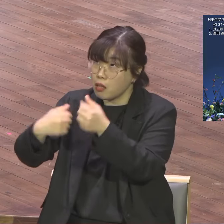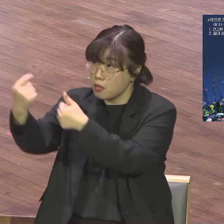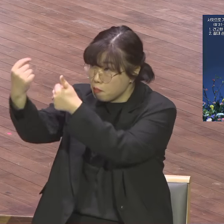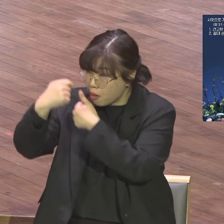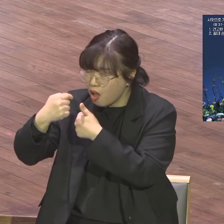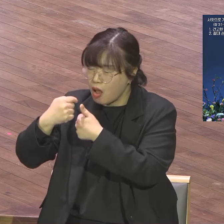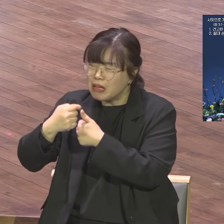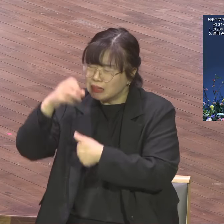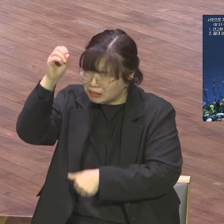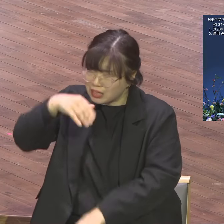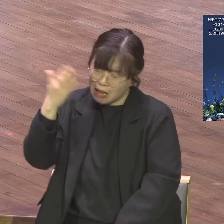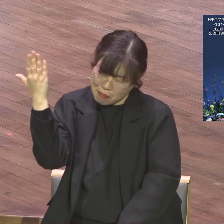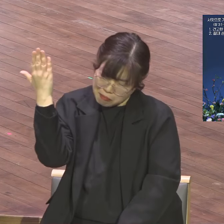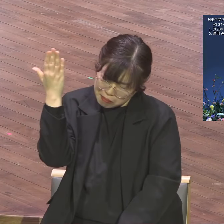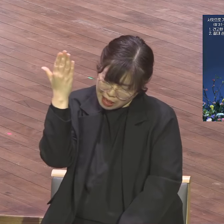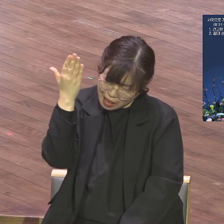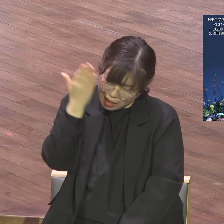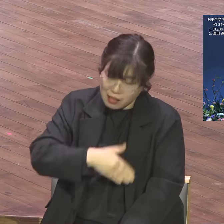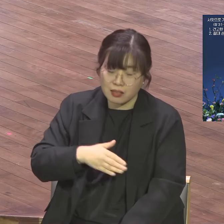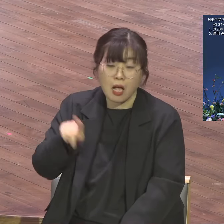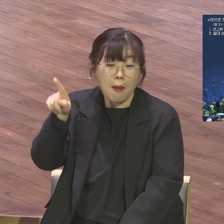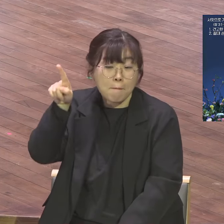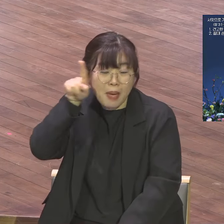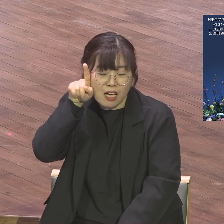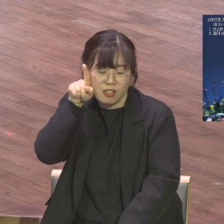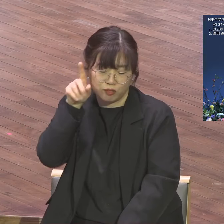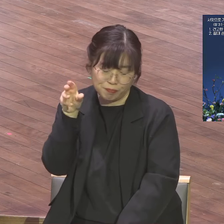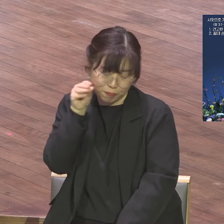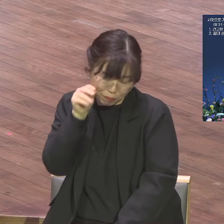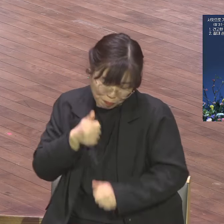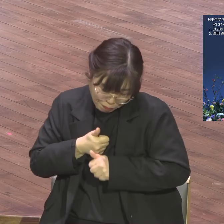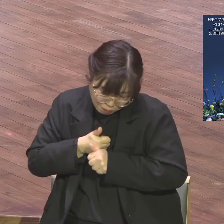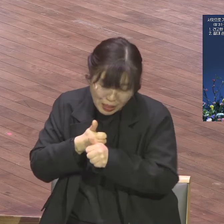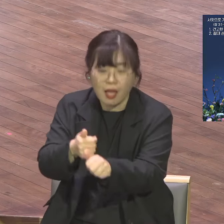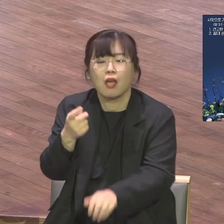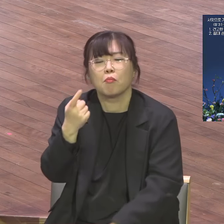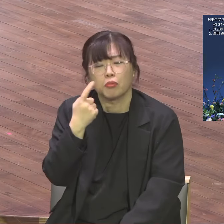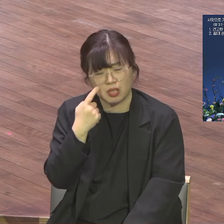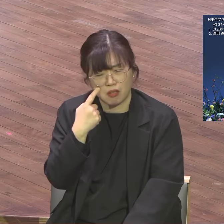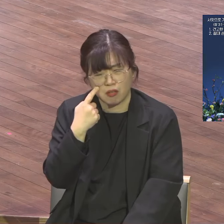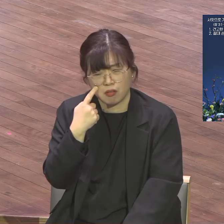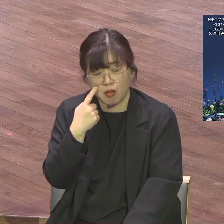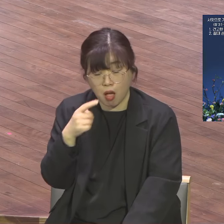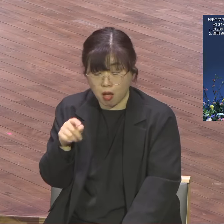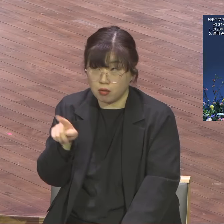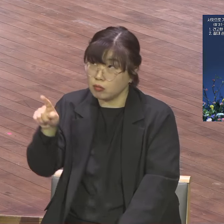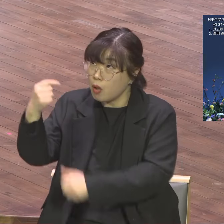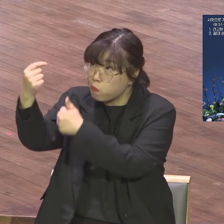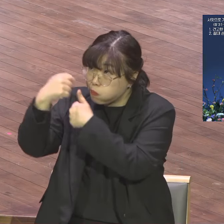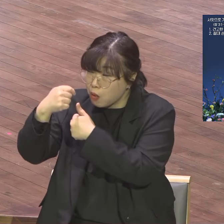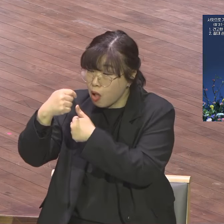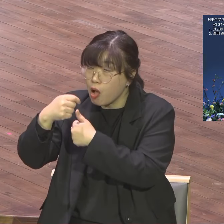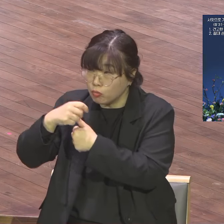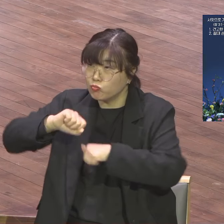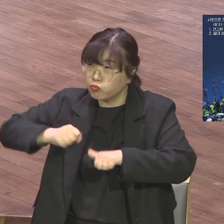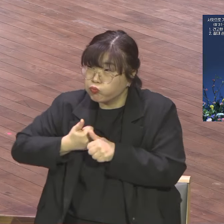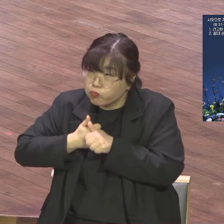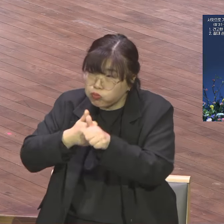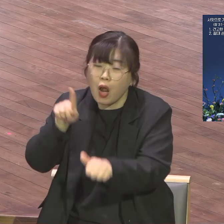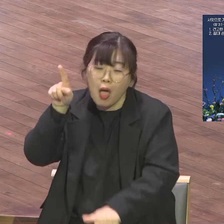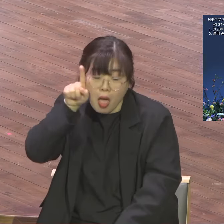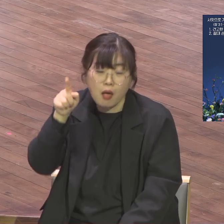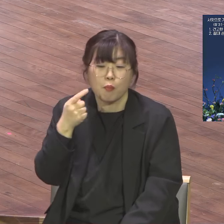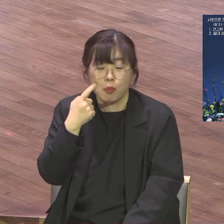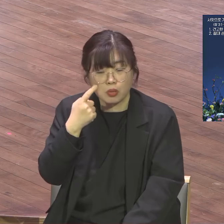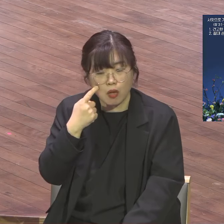하나님의 말씀 순종이라면 교회에 순종하는 겁니다. 하나님 세운 교회에 100% 순종하세요. 주장하지 마세요. 하나님